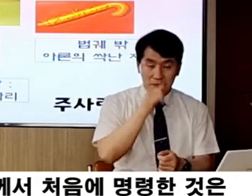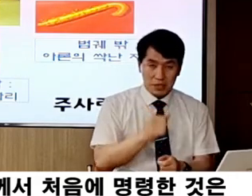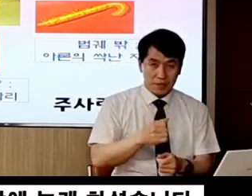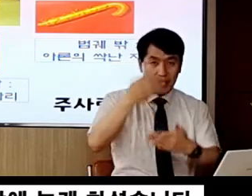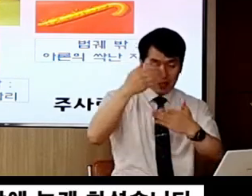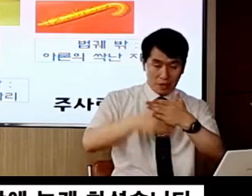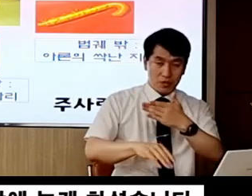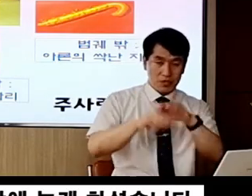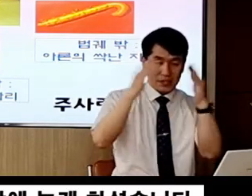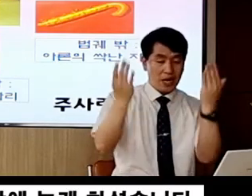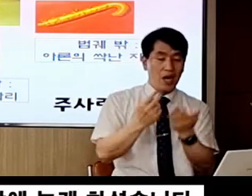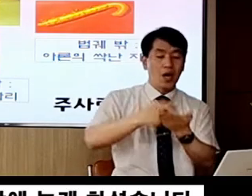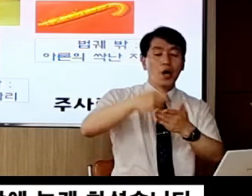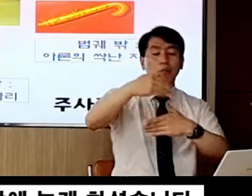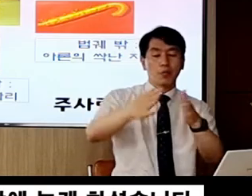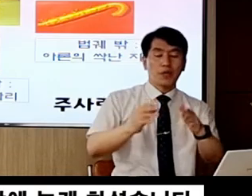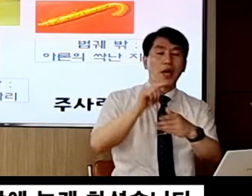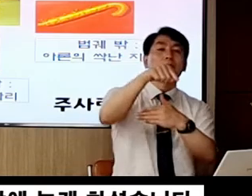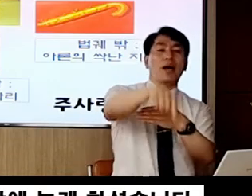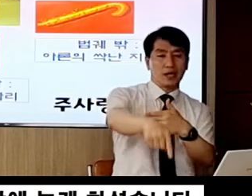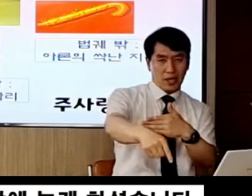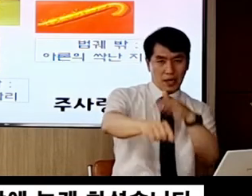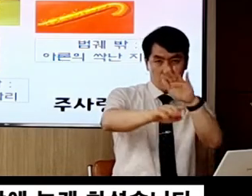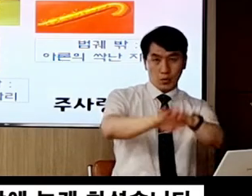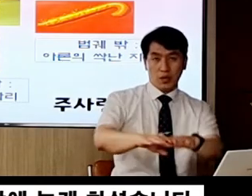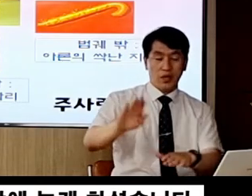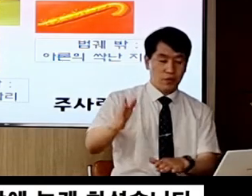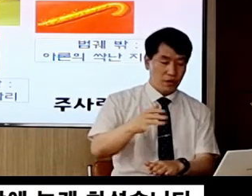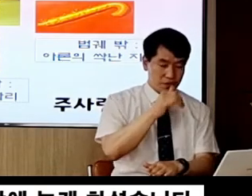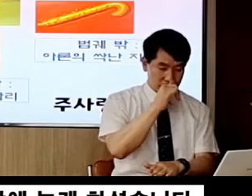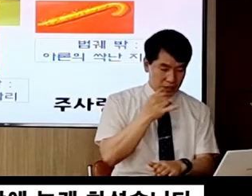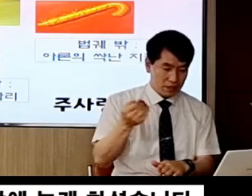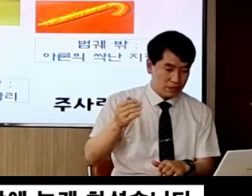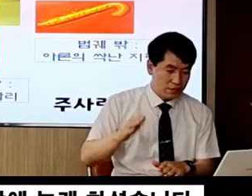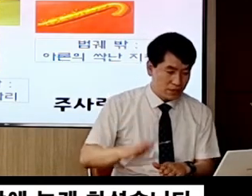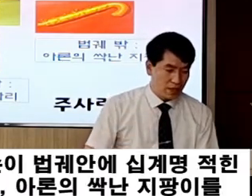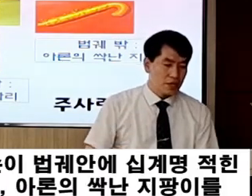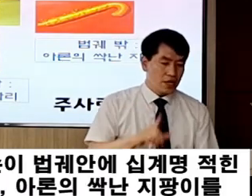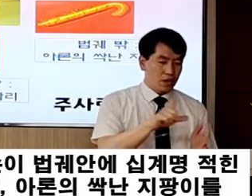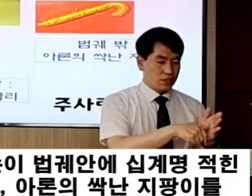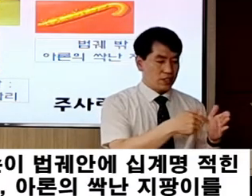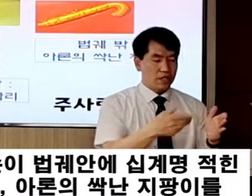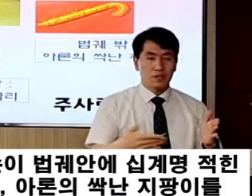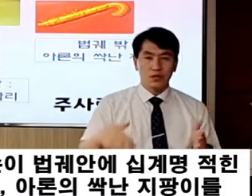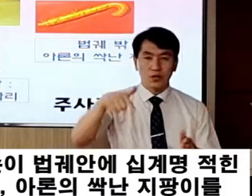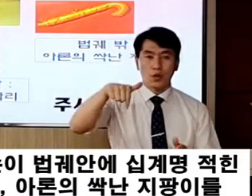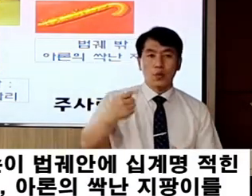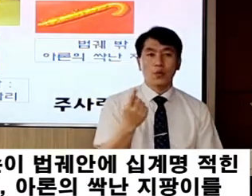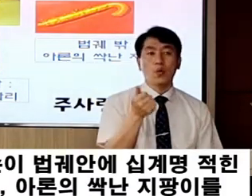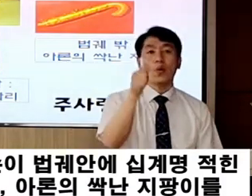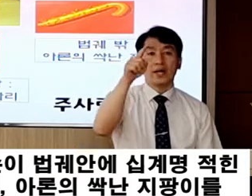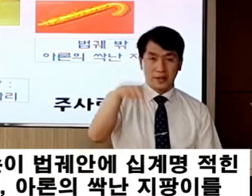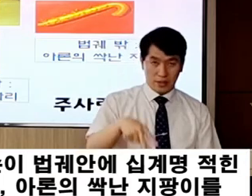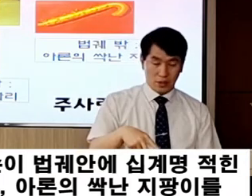있습니다. 나머지는 다 법궤 밖에 이렇게 되어 있습니다. 그런데 시간이 흘러서